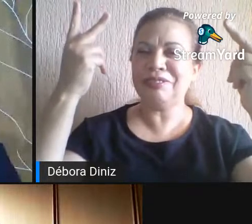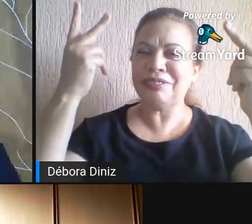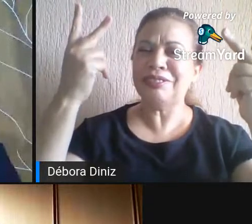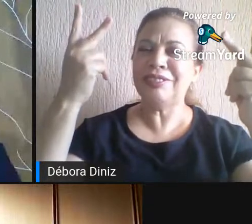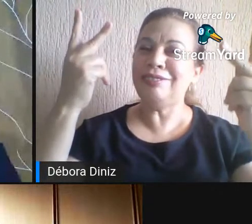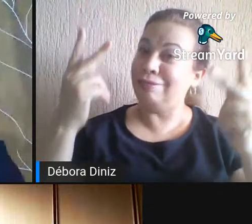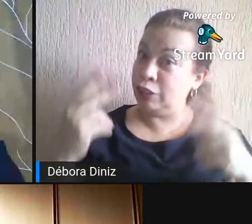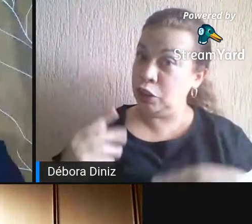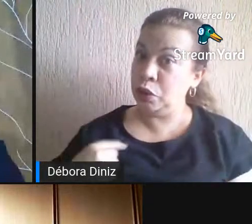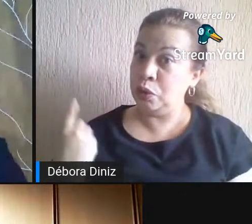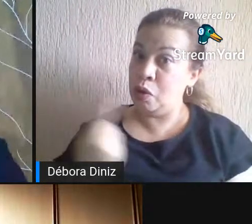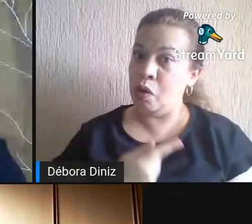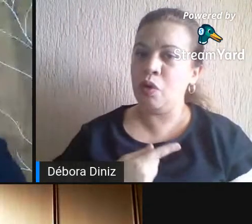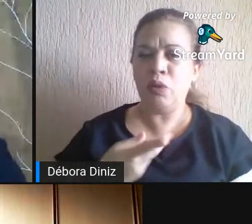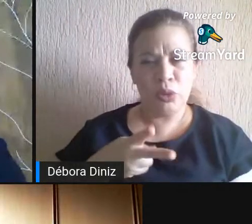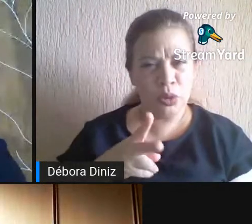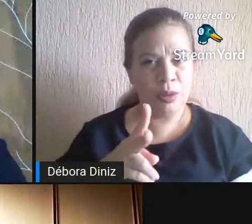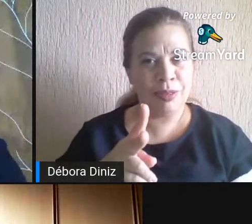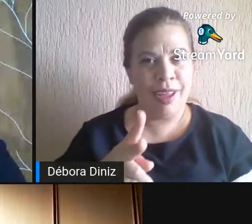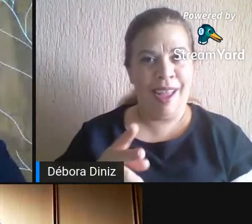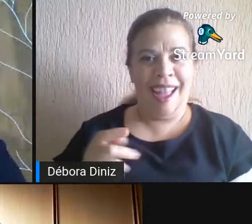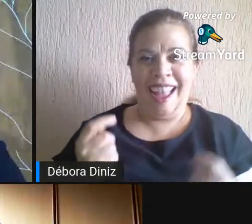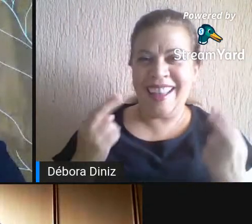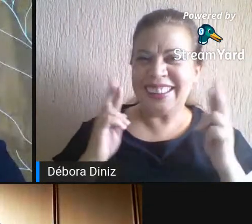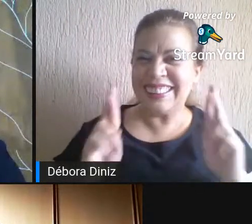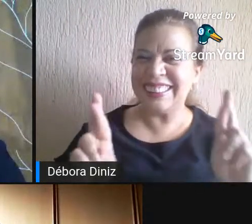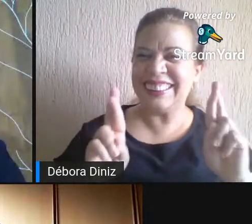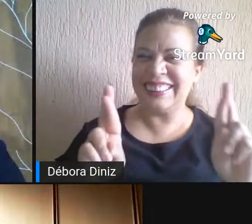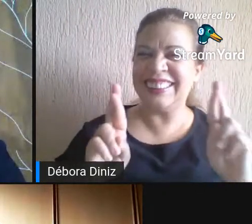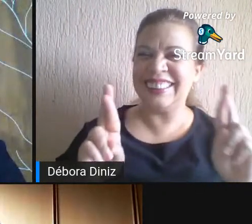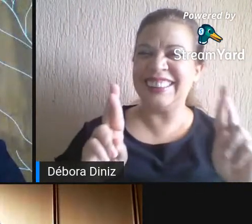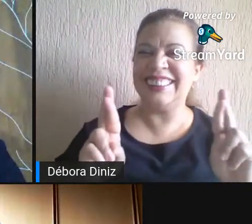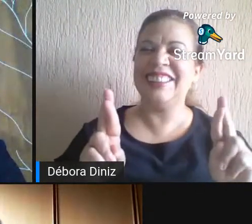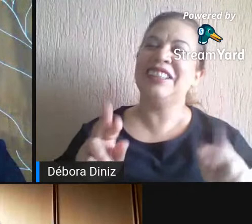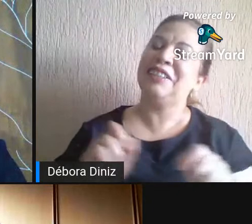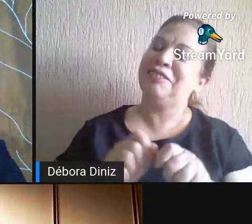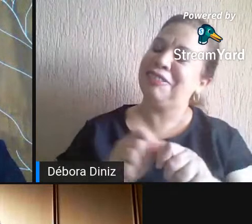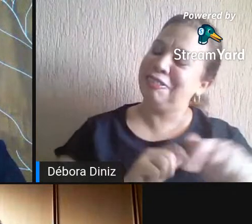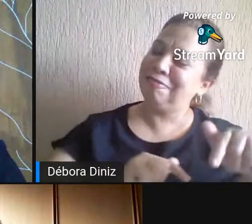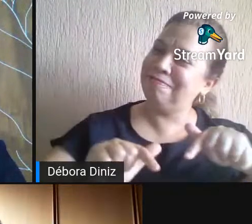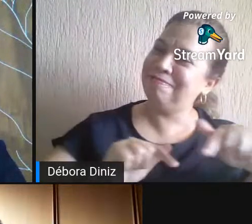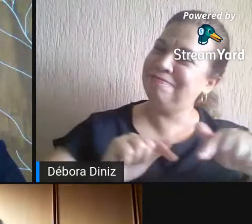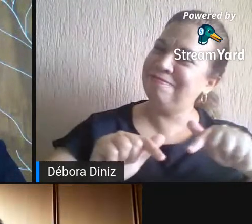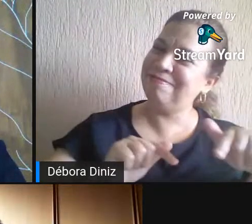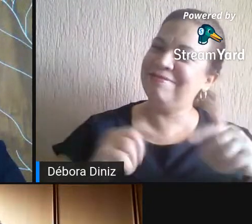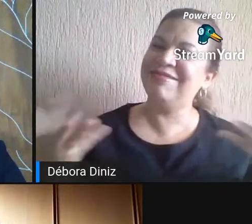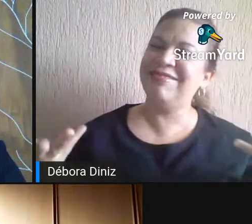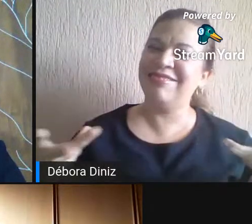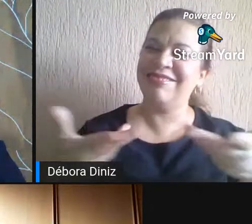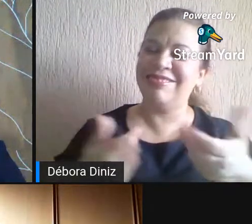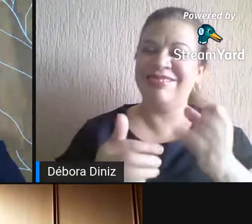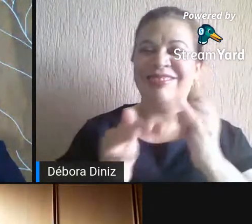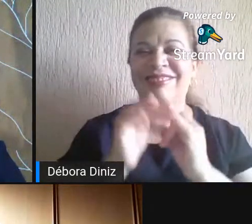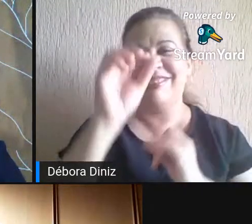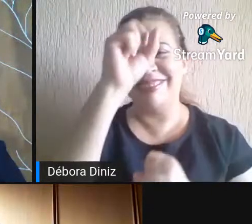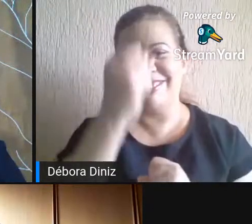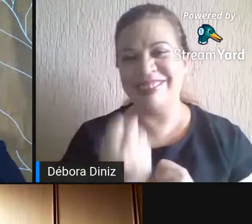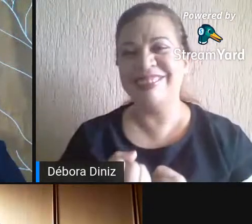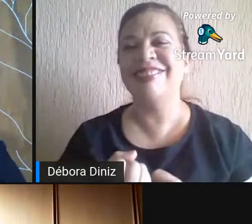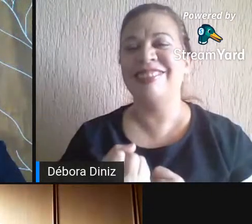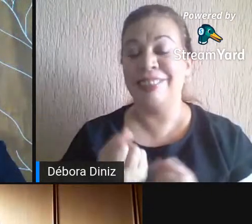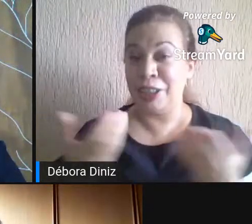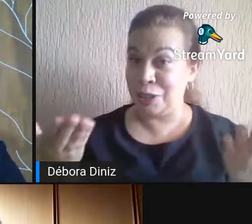continuar vibrando e fazendo e realizando esse grande trabalho dentro da Rede Federal e hoje, de